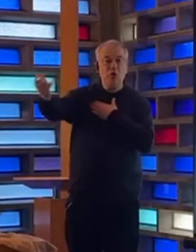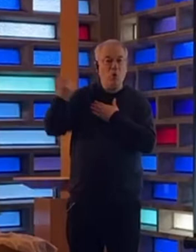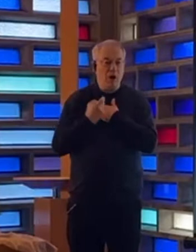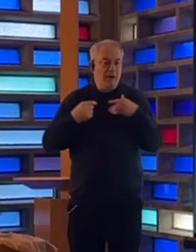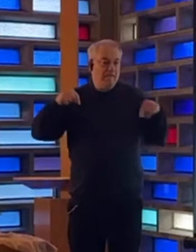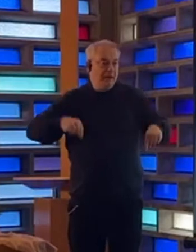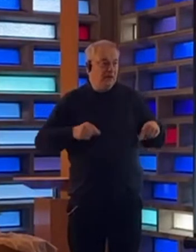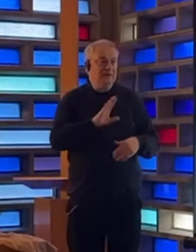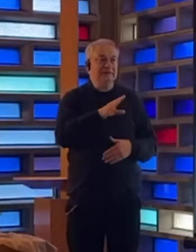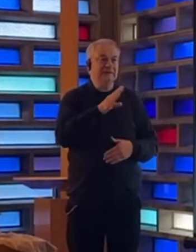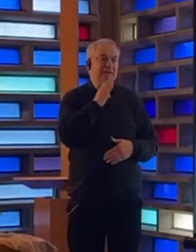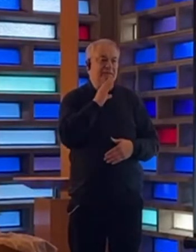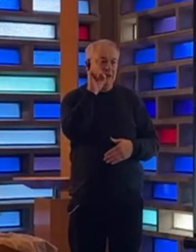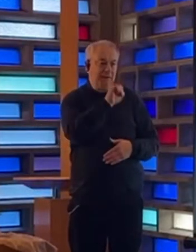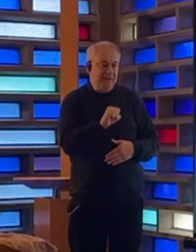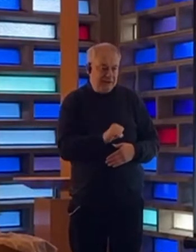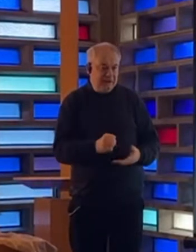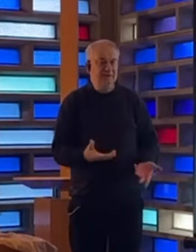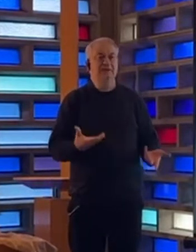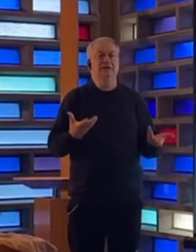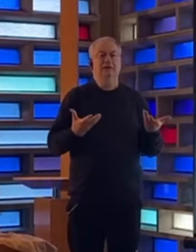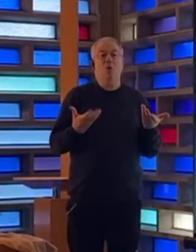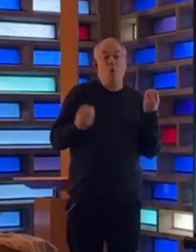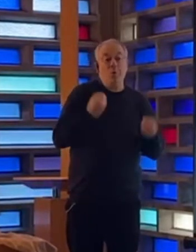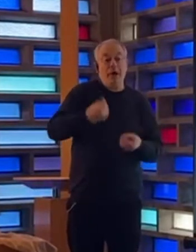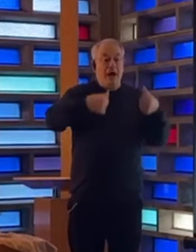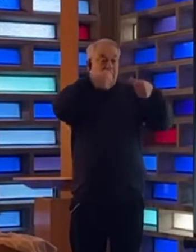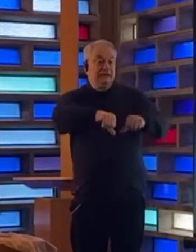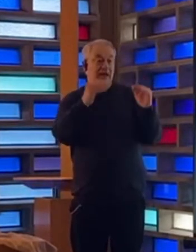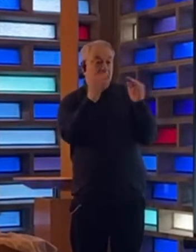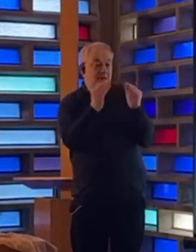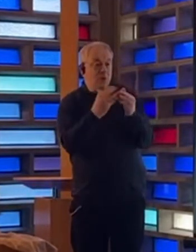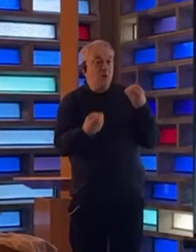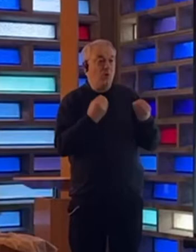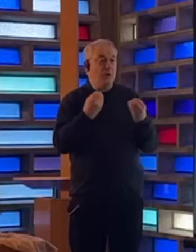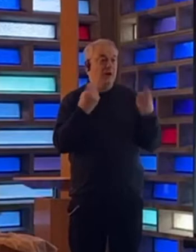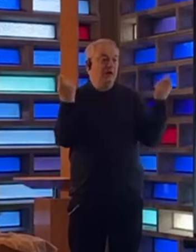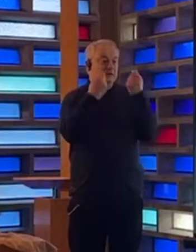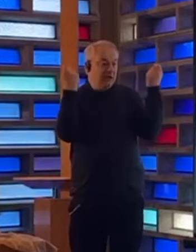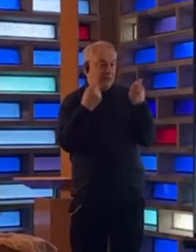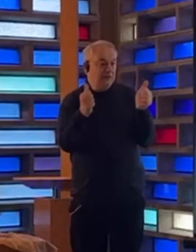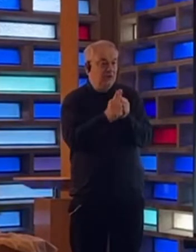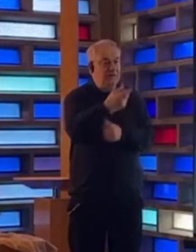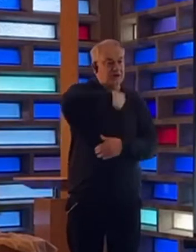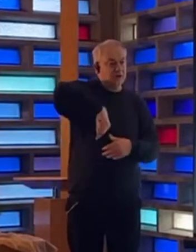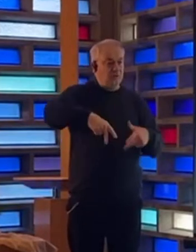après-midi. Vous qui êtes restés chez vous et que vous vivez cette célébration avec nous, derrière votre